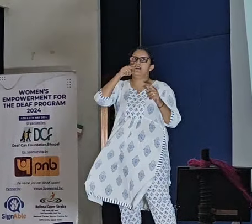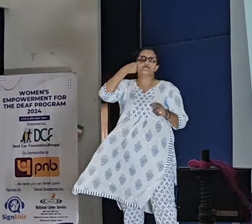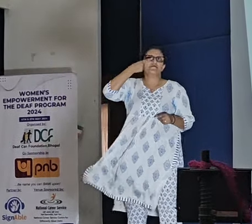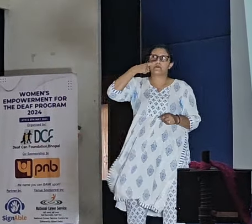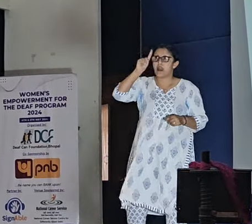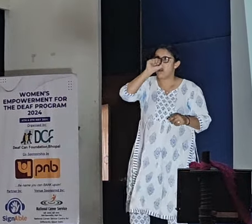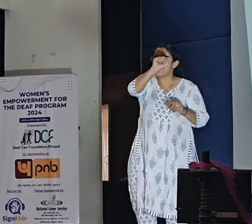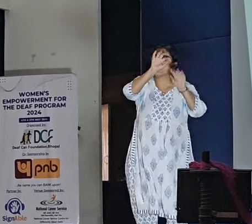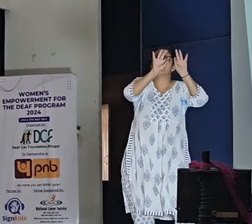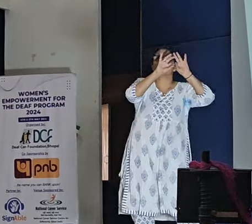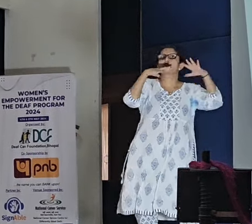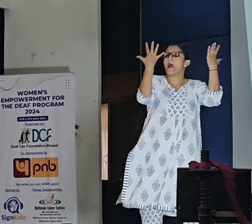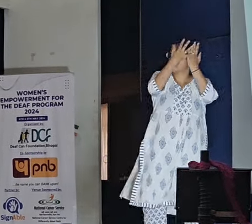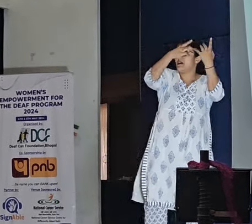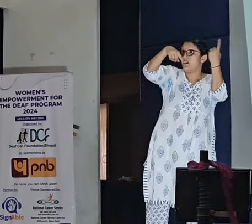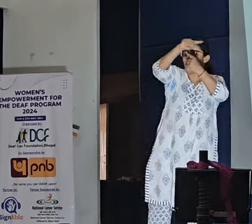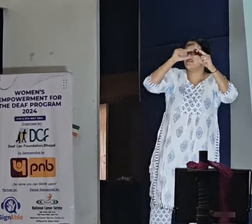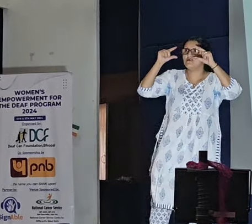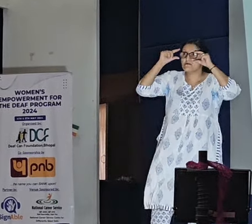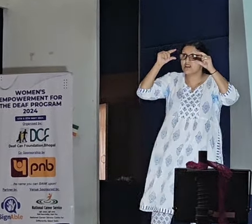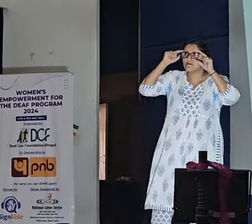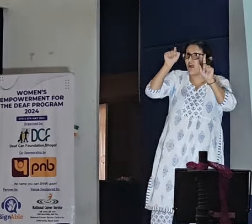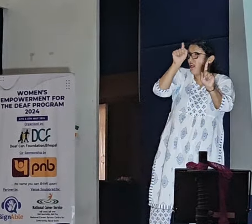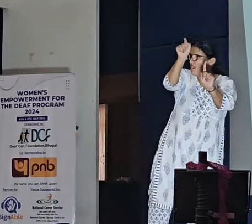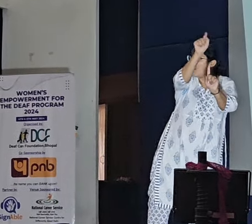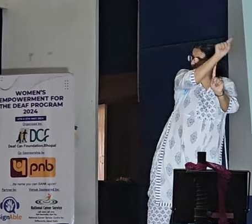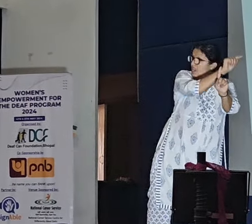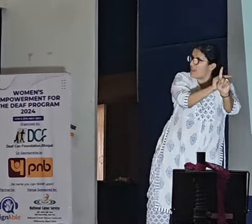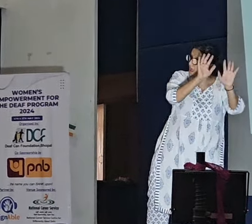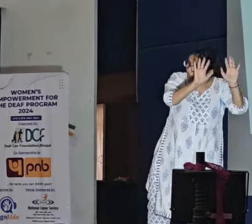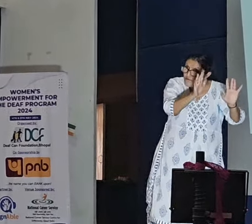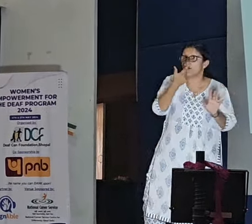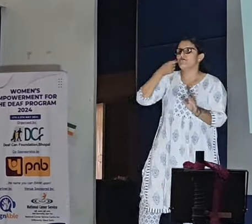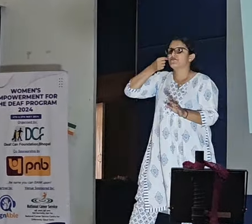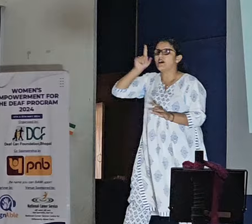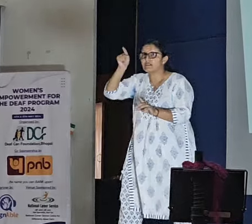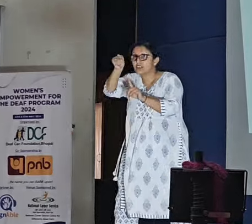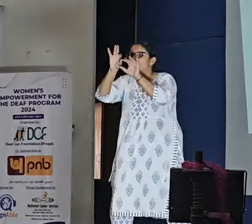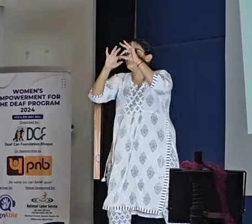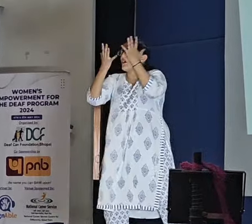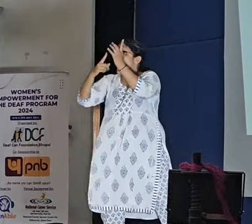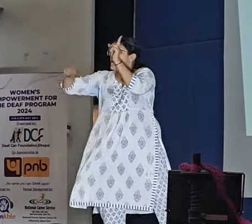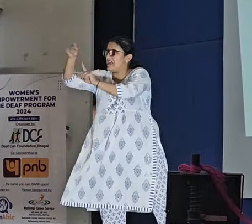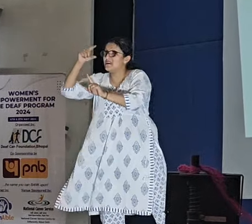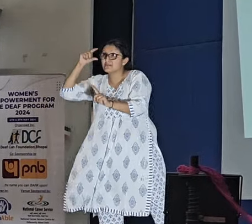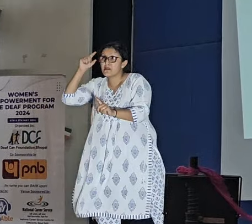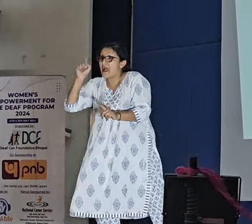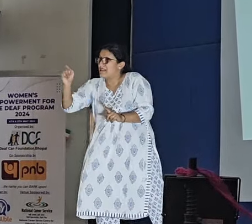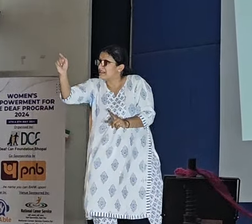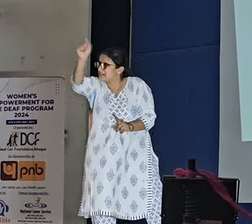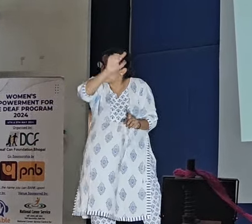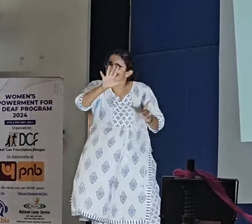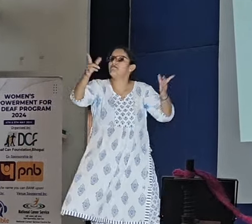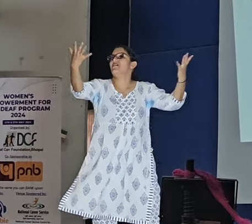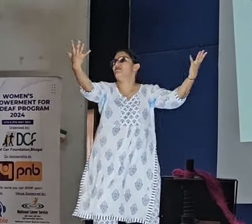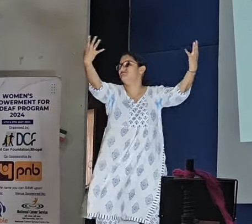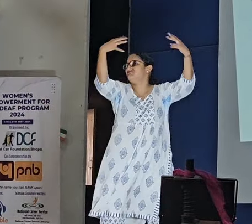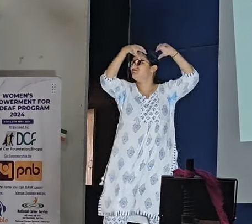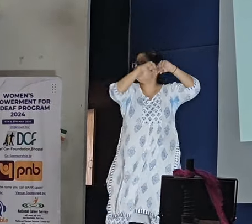लेंस रहता है, तो ये अलग चीज होती है, और कुछ कुछ लोगों को ऑलराउंड 360 डिग्री जितने मतलब दिखता है, पूरा विजन उनका